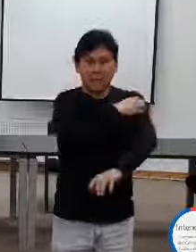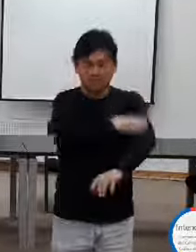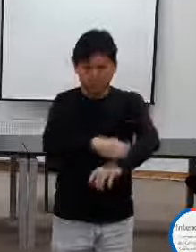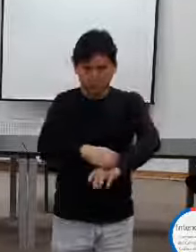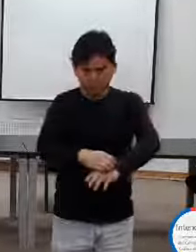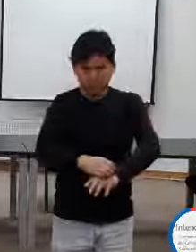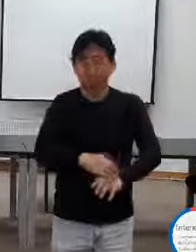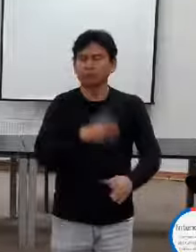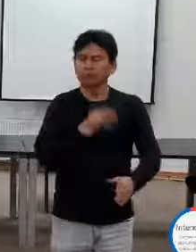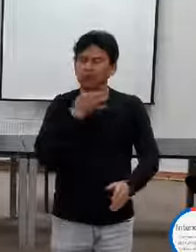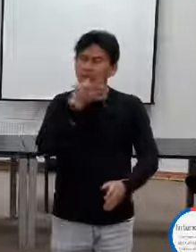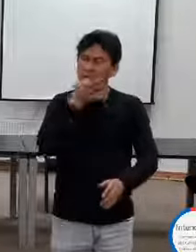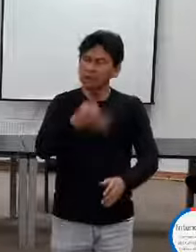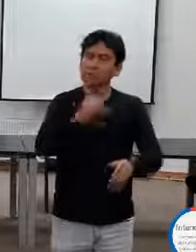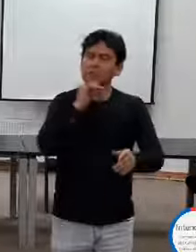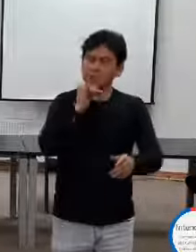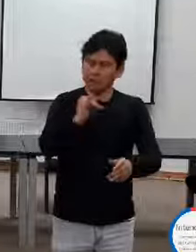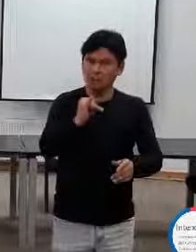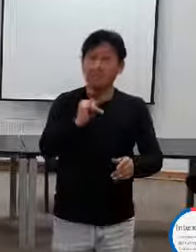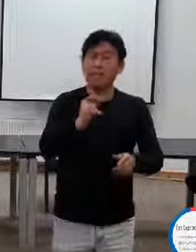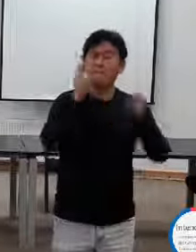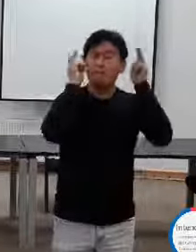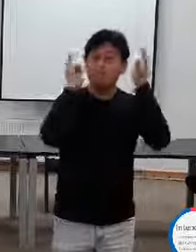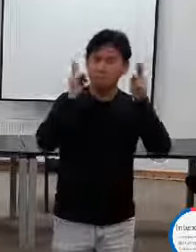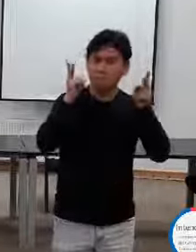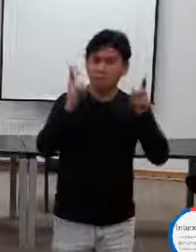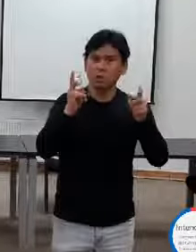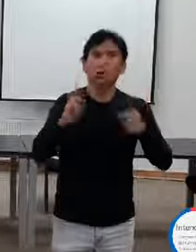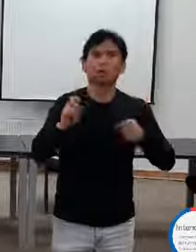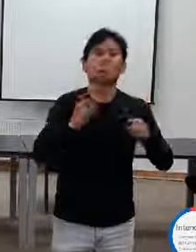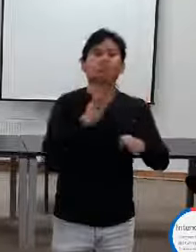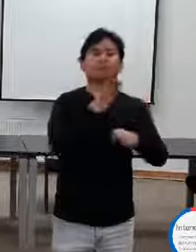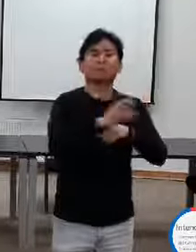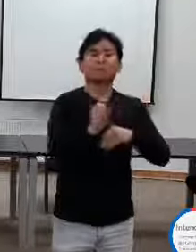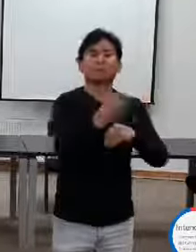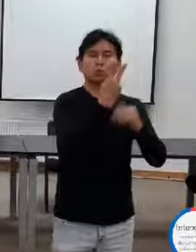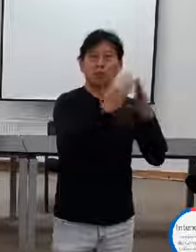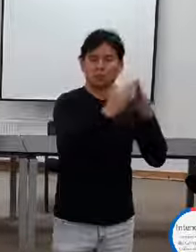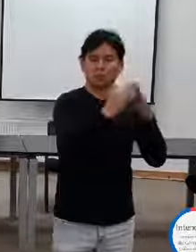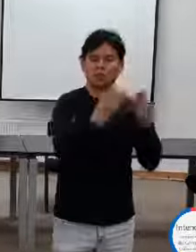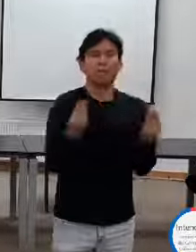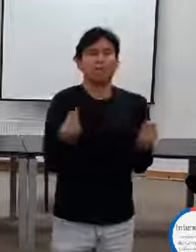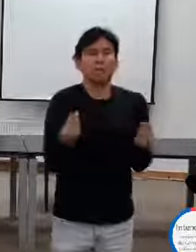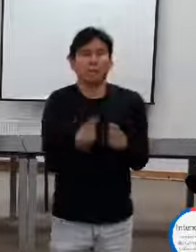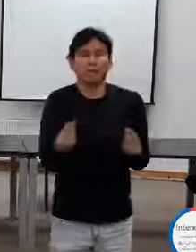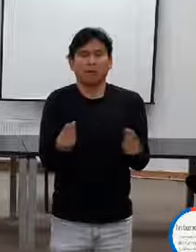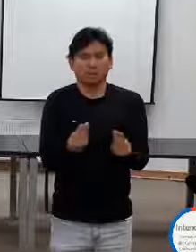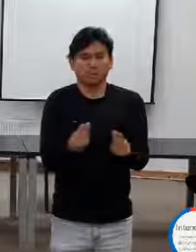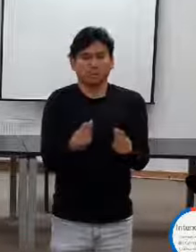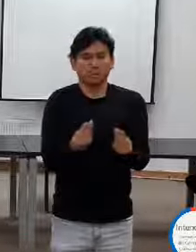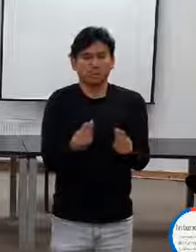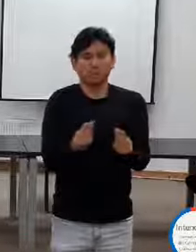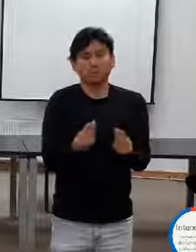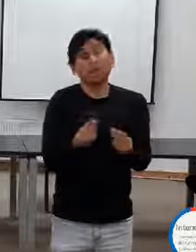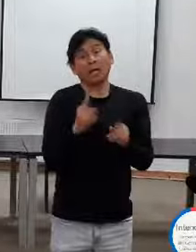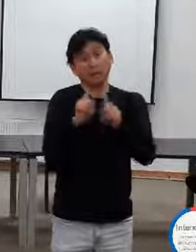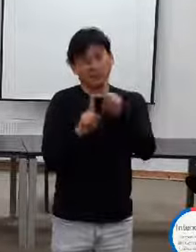y establece que efectivamente esas personas tienen prohibido irse a una segunda residencia, que es lo que pasa, excepto